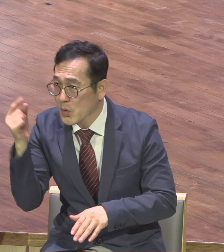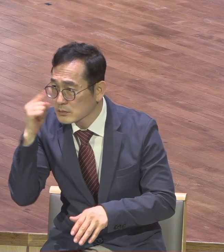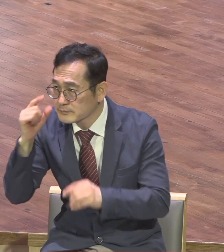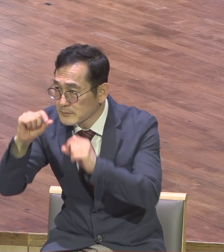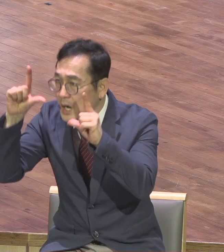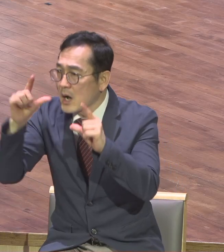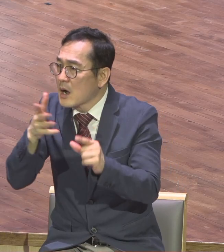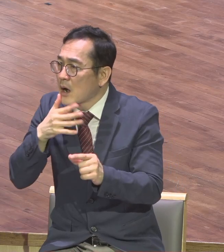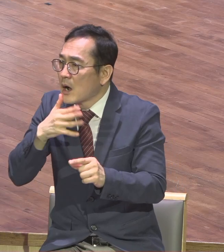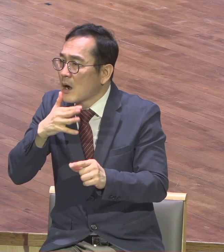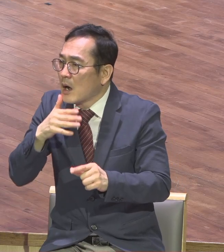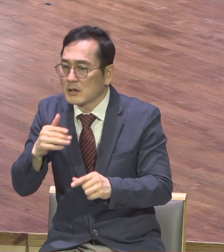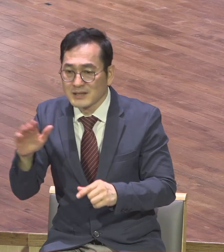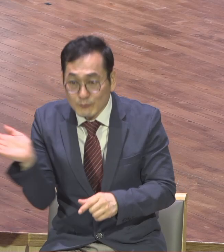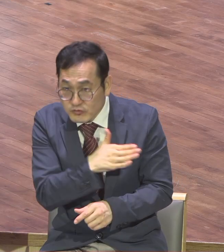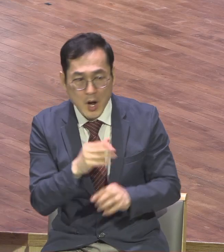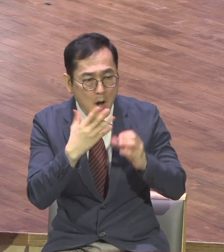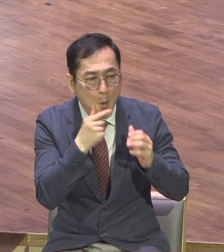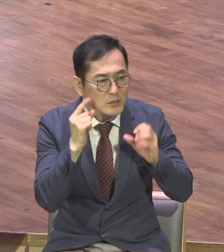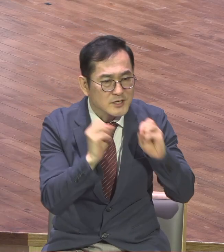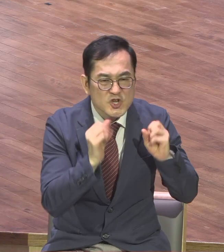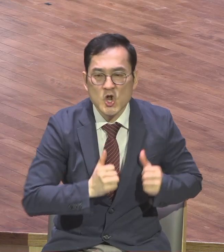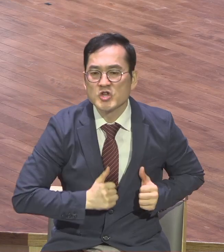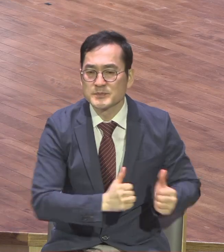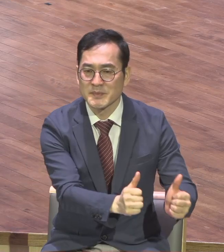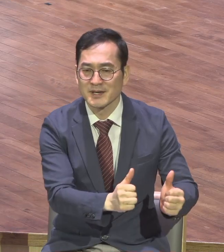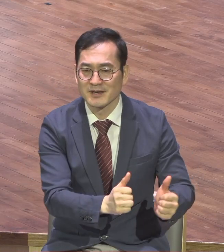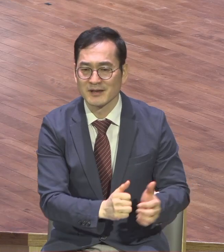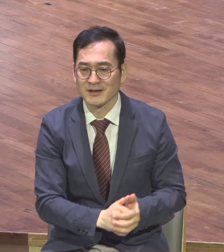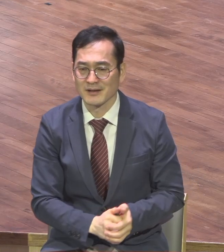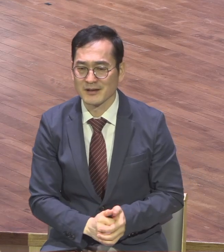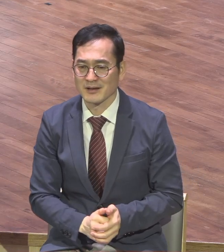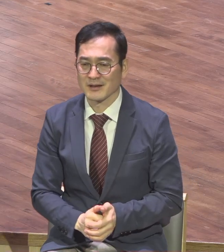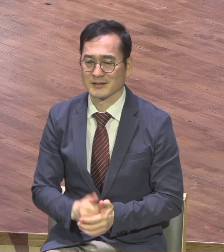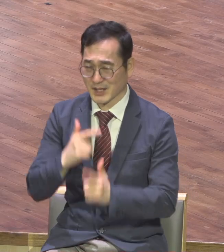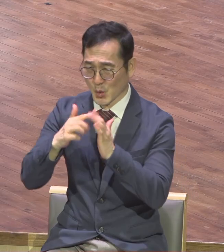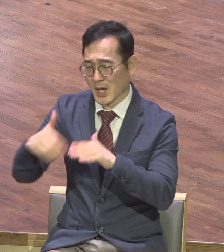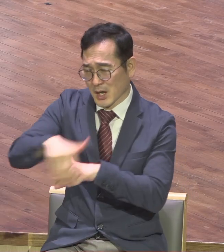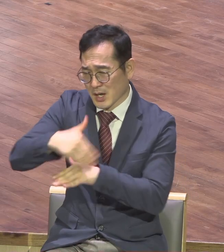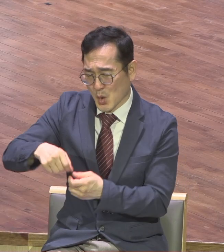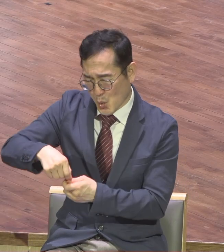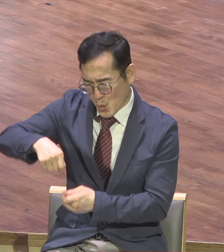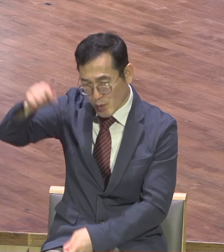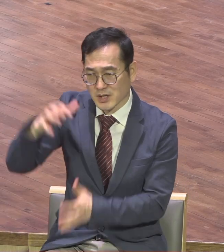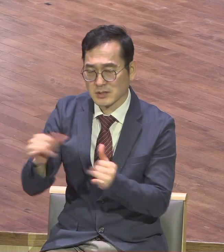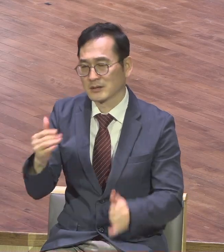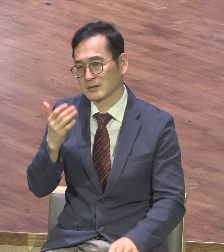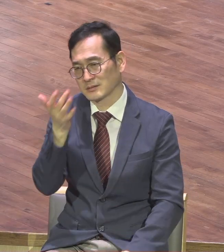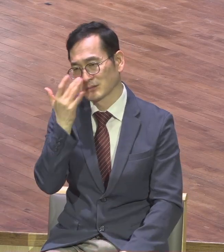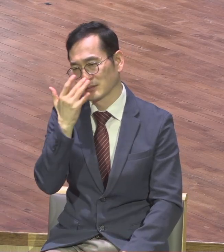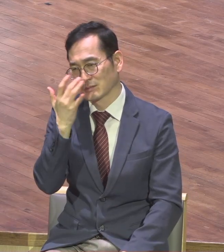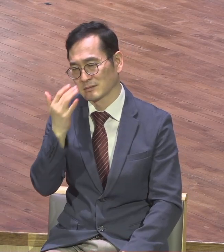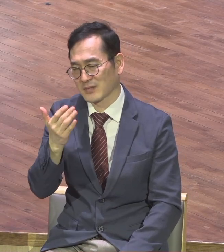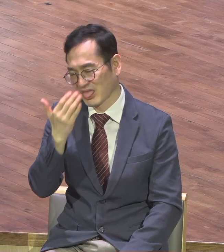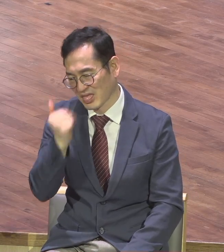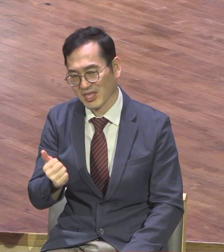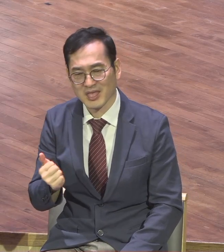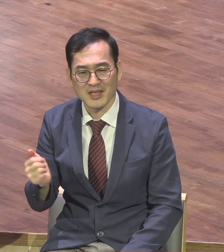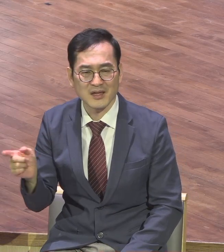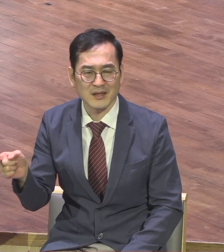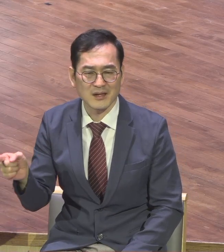오래된 분들 말로만 은혜 말로만 용어 잘 외우지 하나도 실천 안 하잖아요. 실행 안